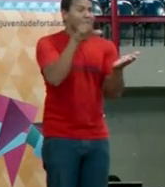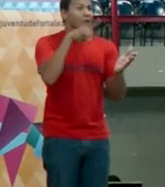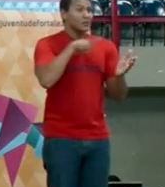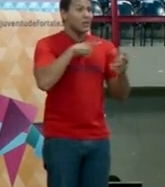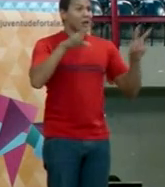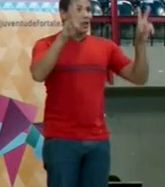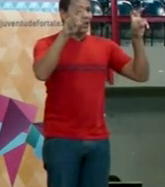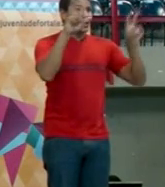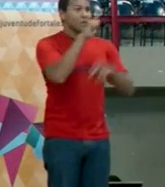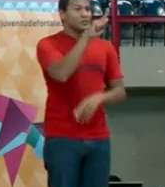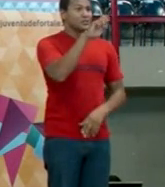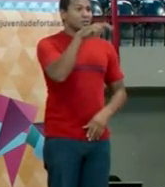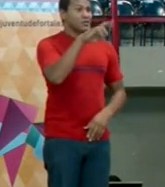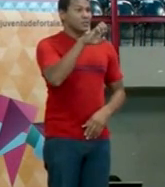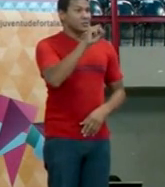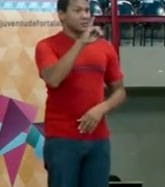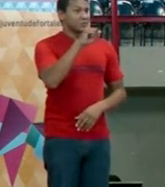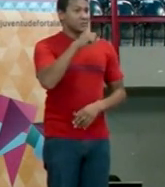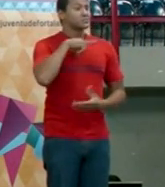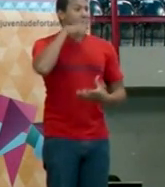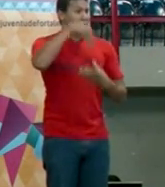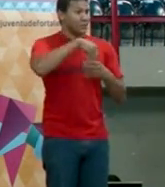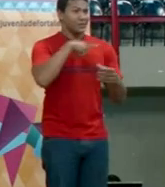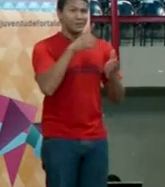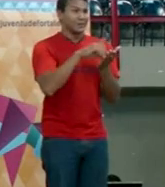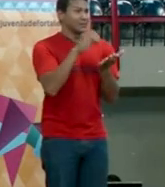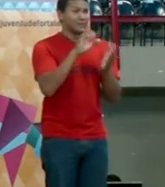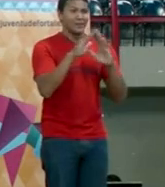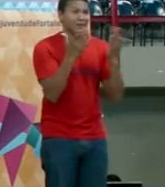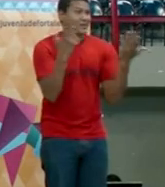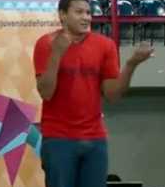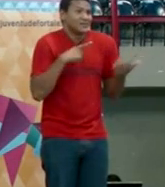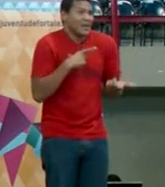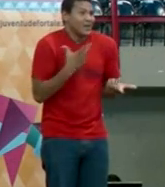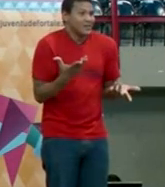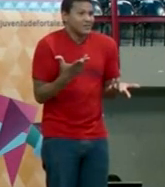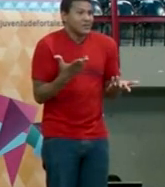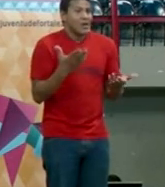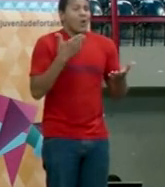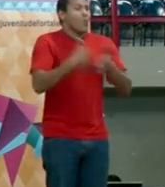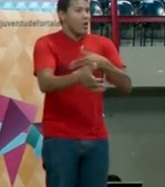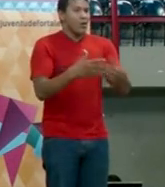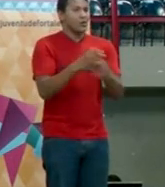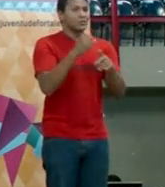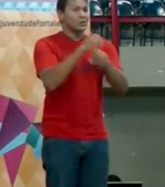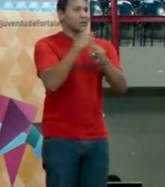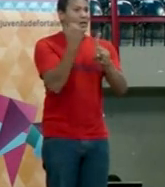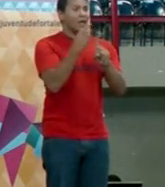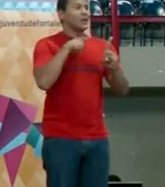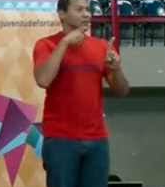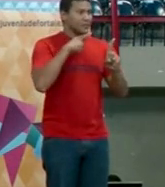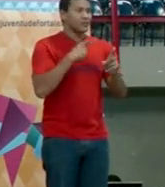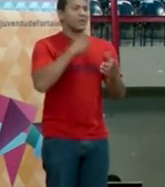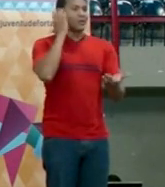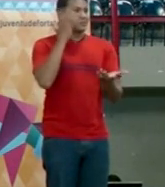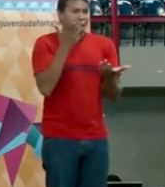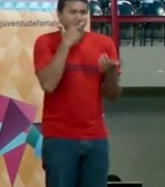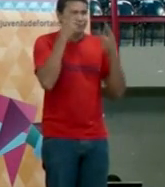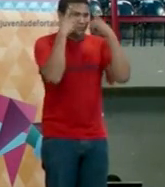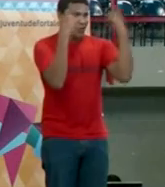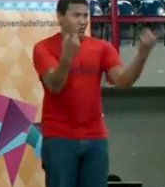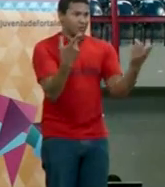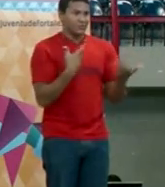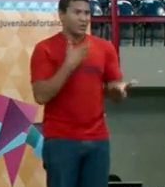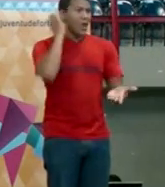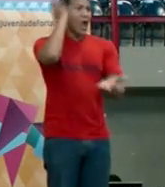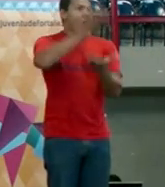Caim matou Abel. Em qualquer sociedade onde tenha seres humanos, haverá violência. Agora, umas